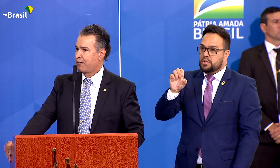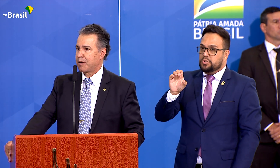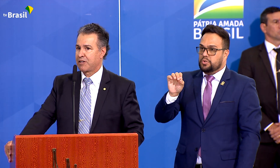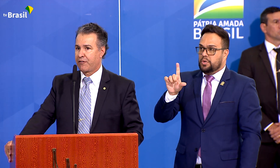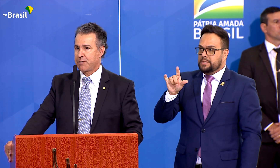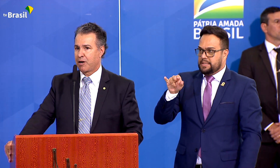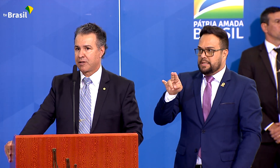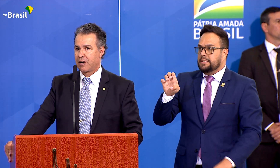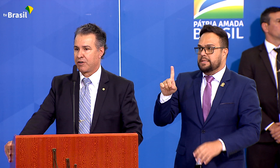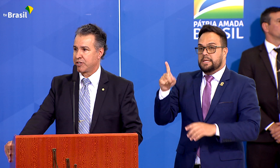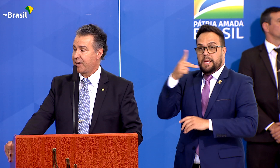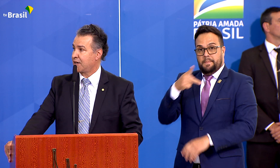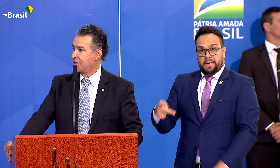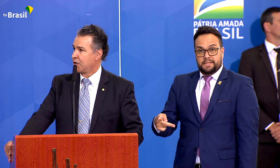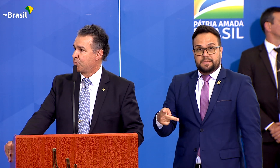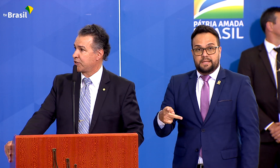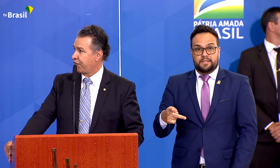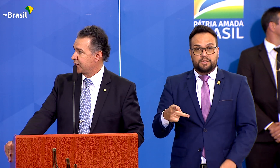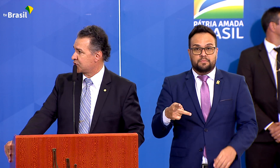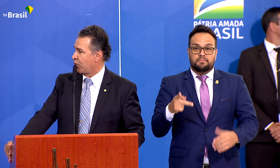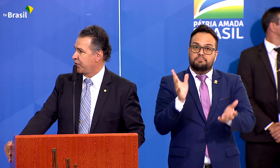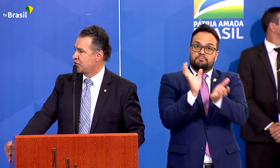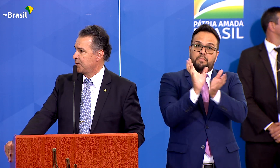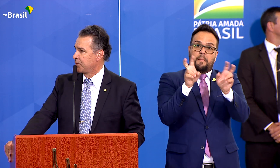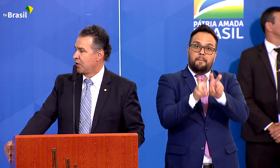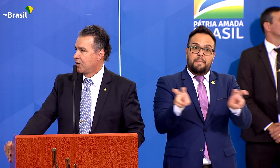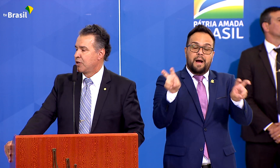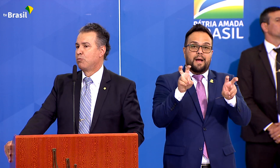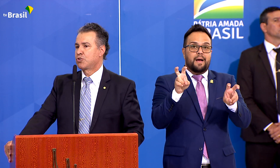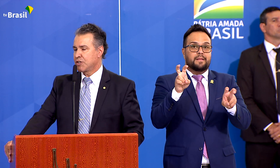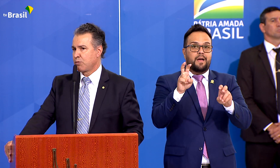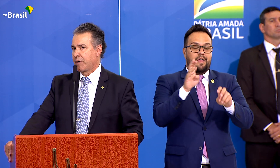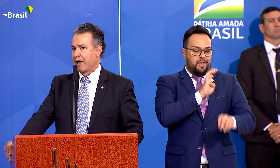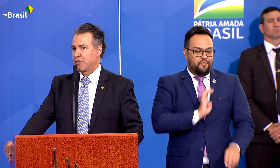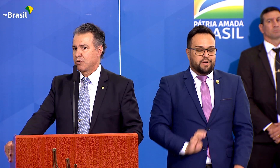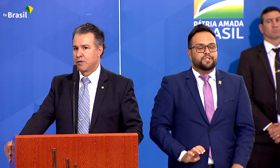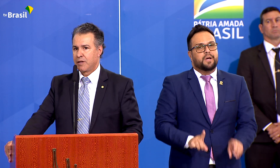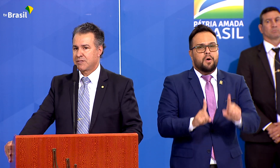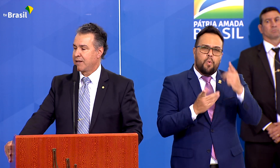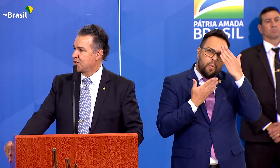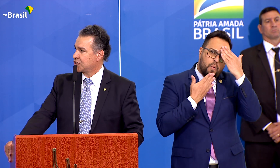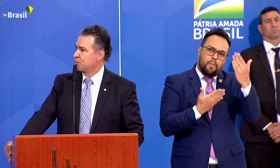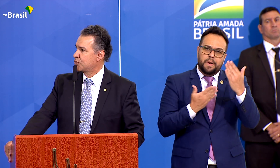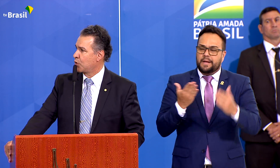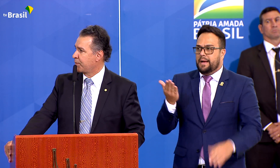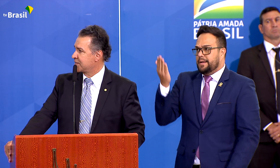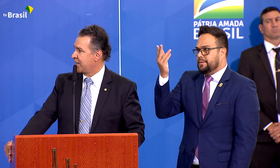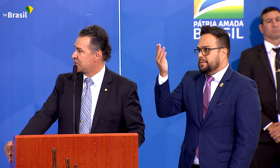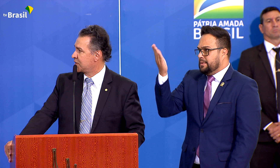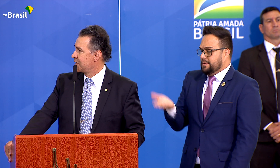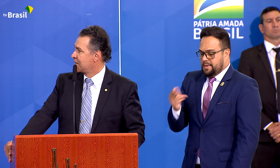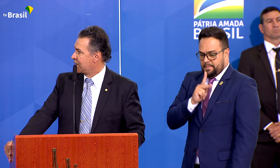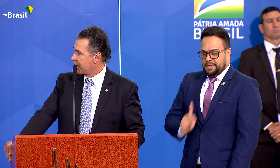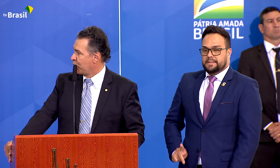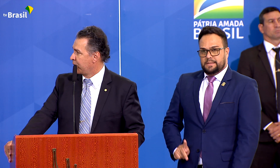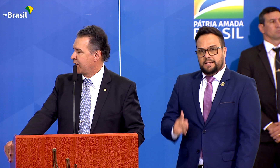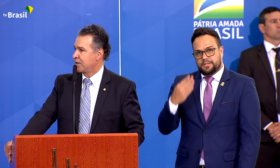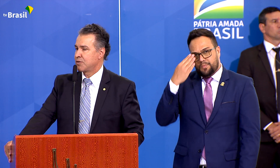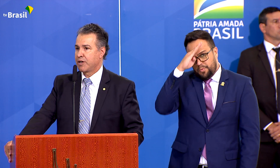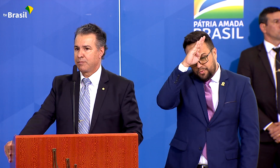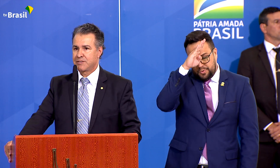Cavalcante presidente da frente parlamentar evangélica o convite e Muitíssimo obrigado excelentíssimo senhor presidente